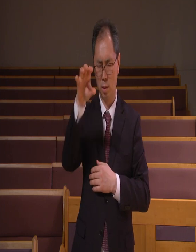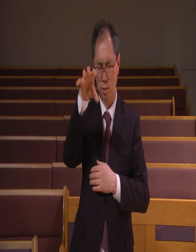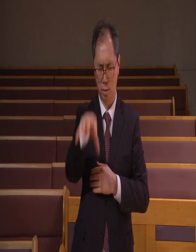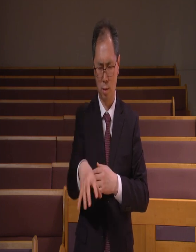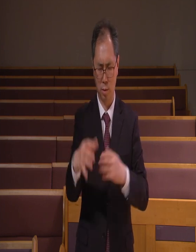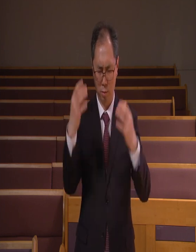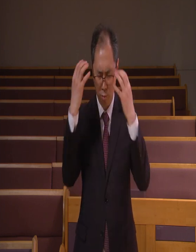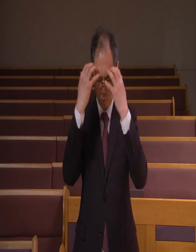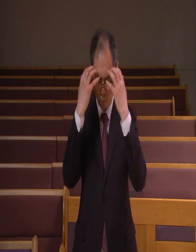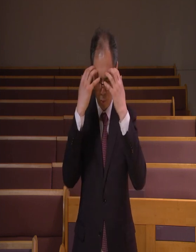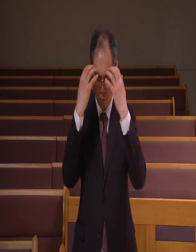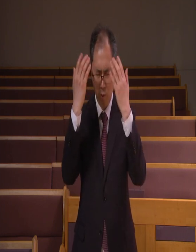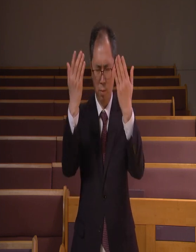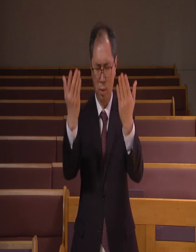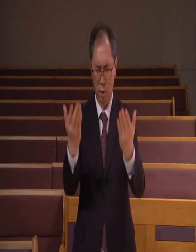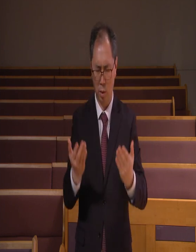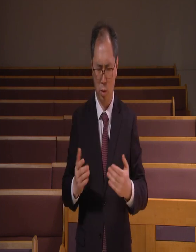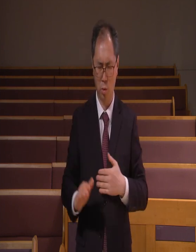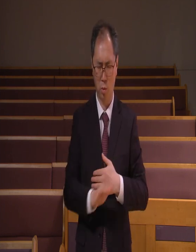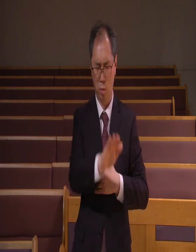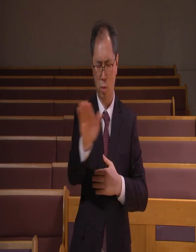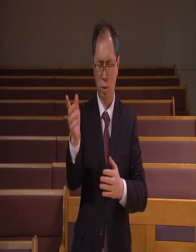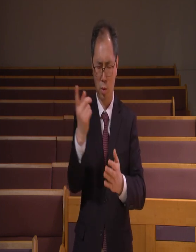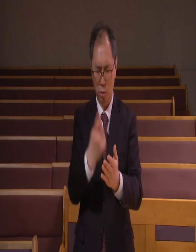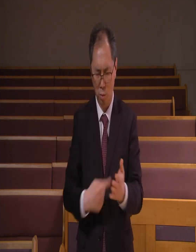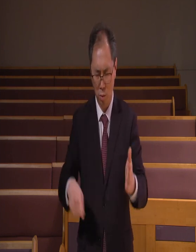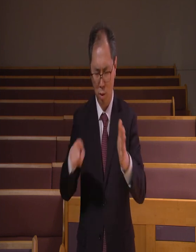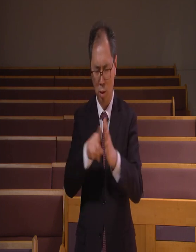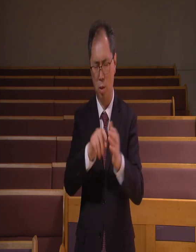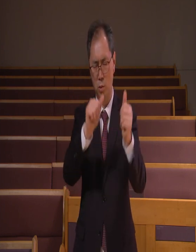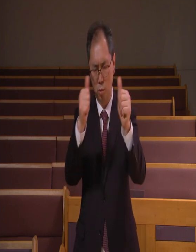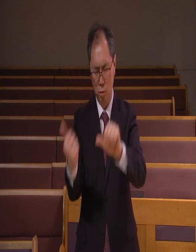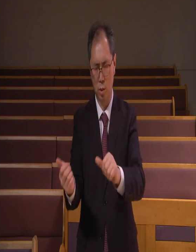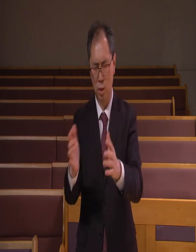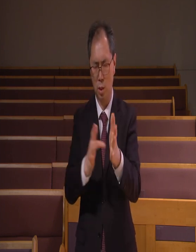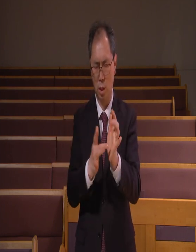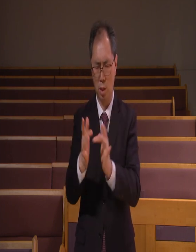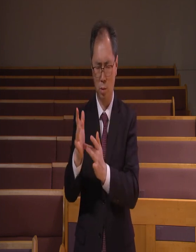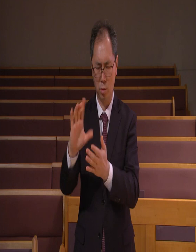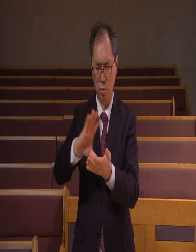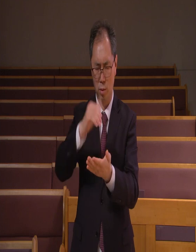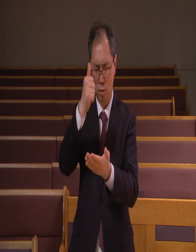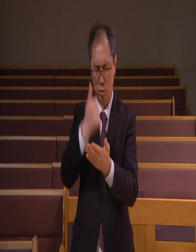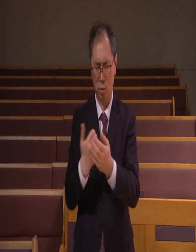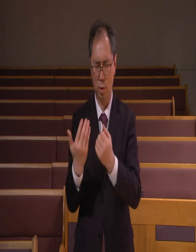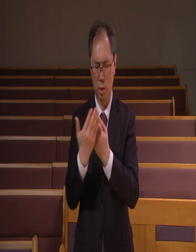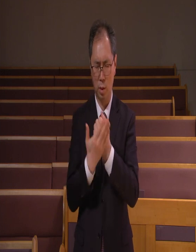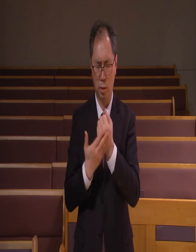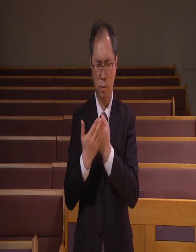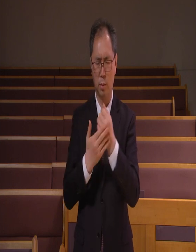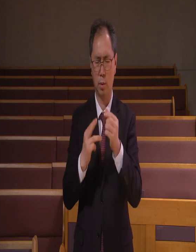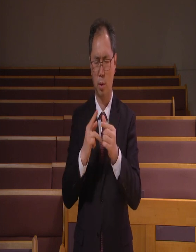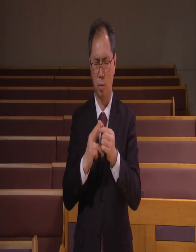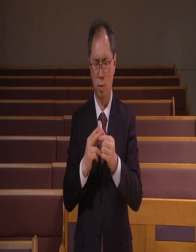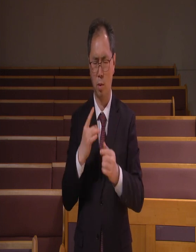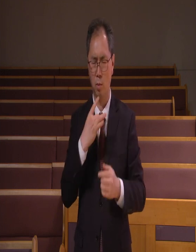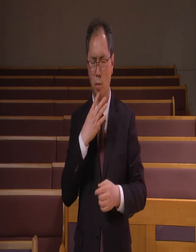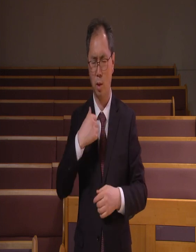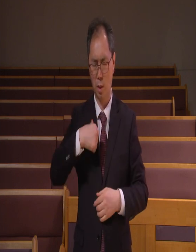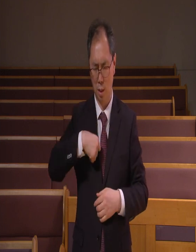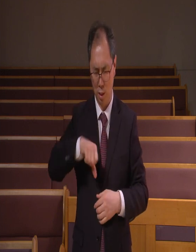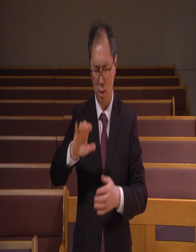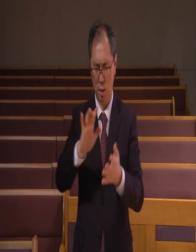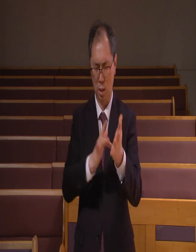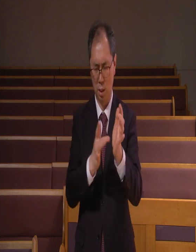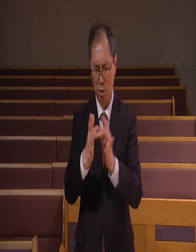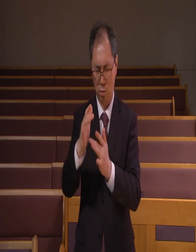십자가에서 모진 고난 당하시고 우리를 위해 죽으신 우리 주 예수 그리스도의 은혜와 독생자